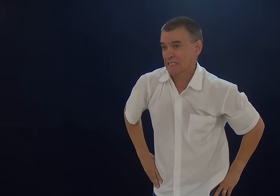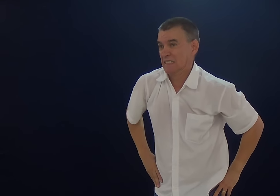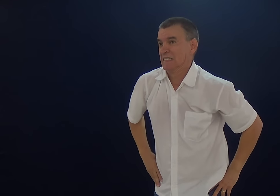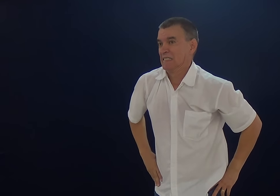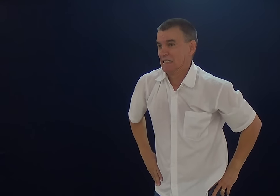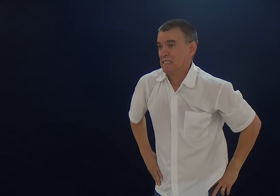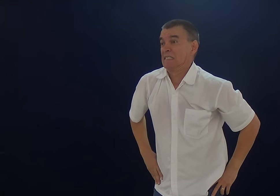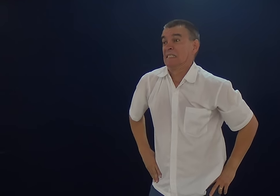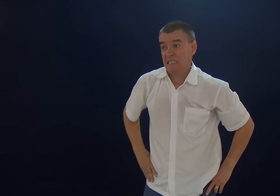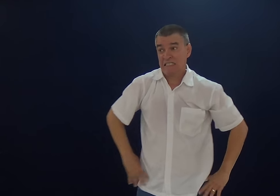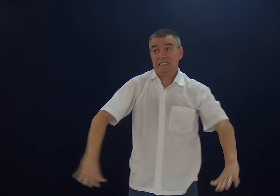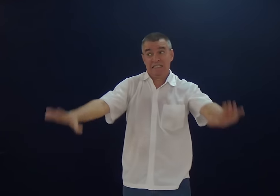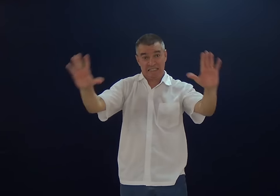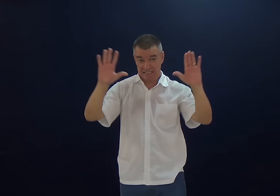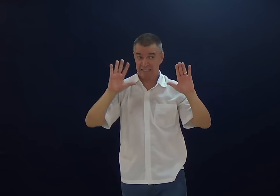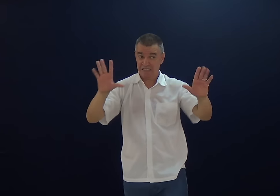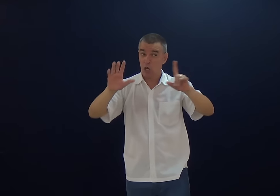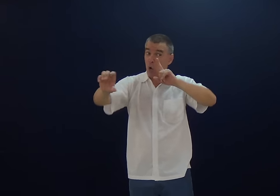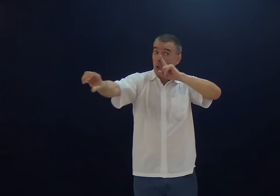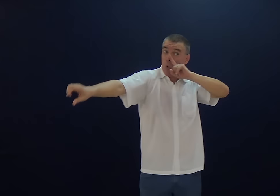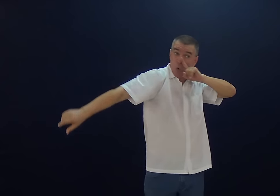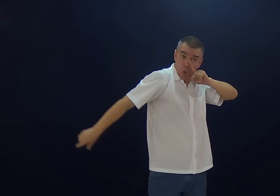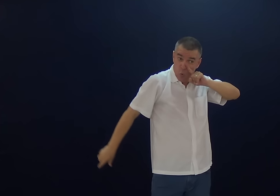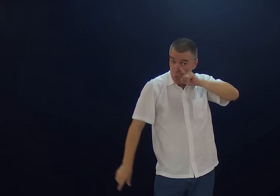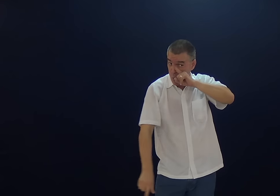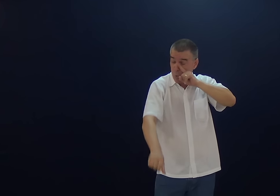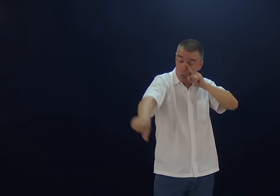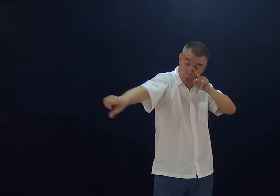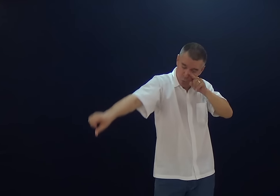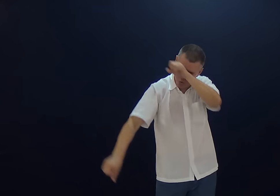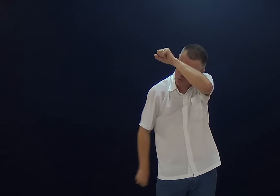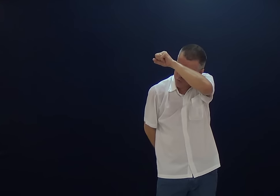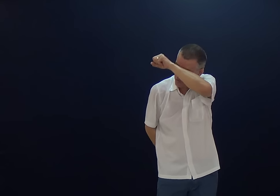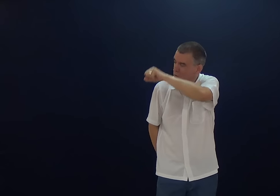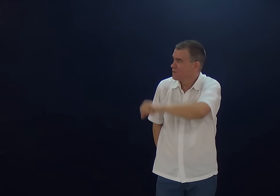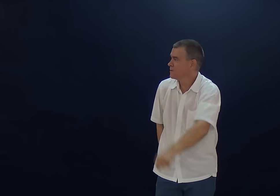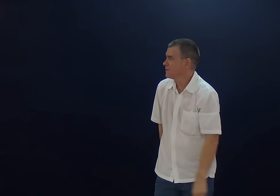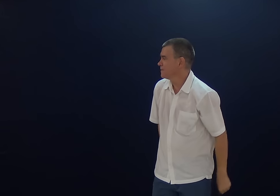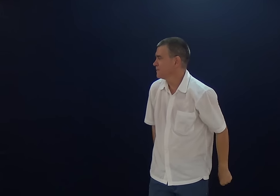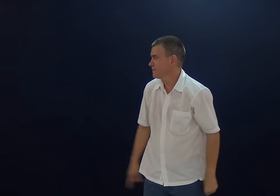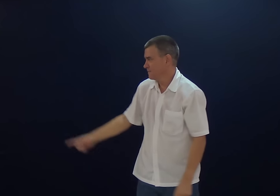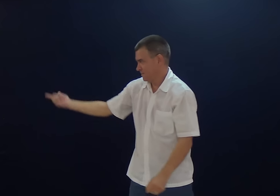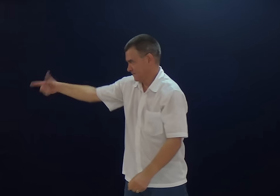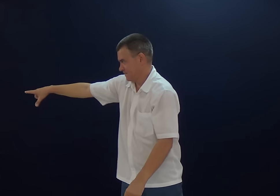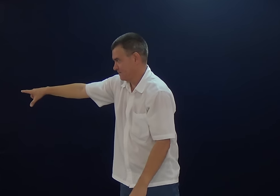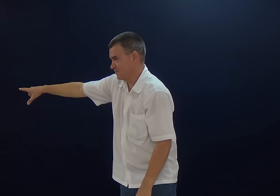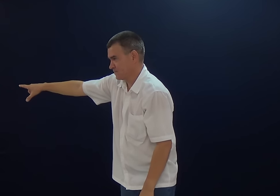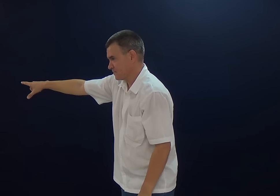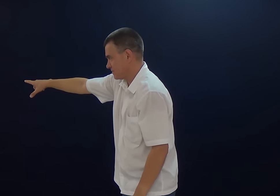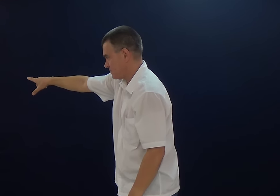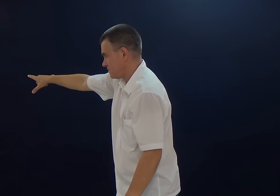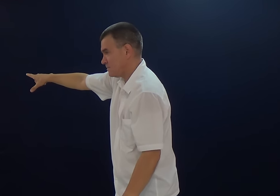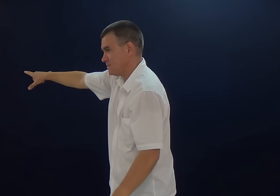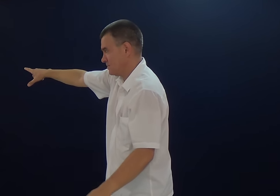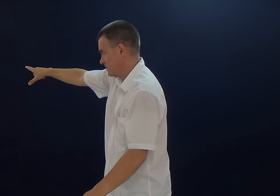essas coisas para o dia em que você se encontrará com ele esse pecado é muito perigoso pode